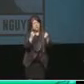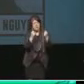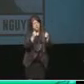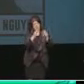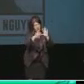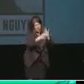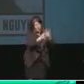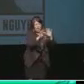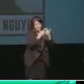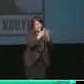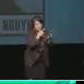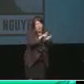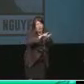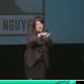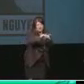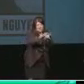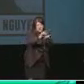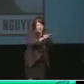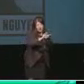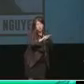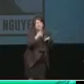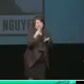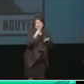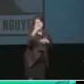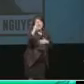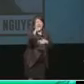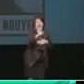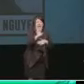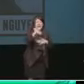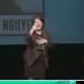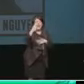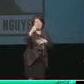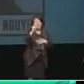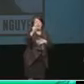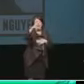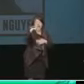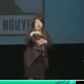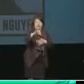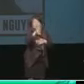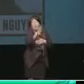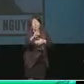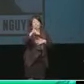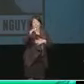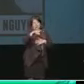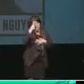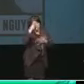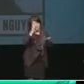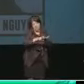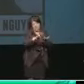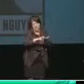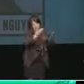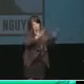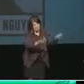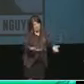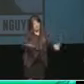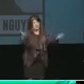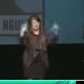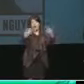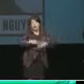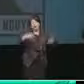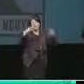letteratura sono anni che noi inseguiamo Vietan Wyn e finalmente appunto quest'anno sarà al Salone del Libro di Torino così come avremo